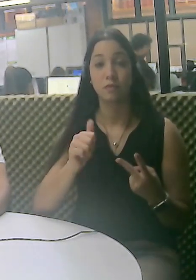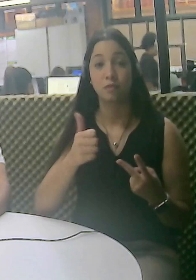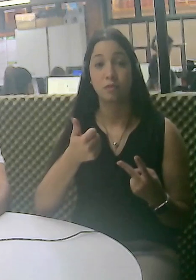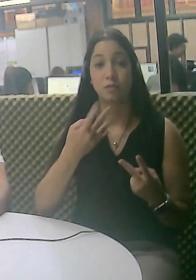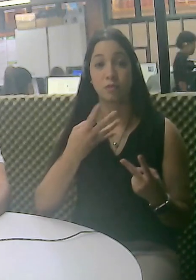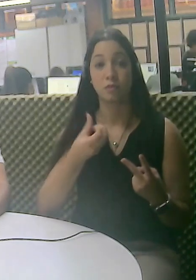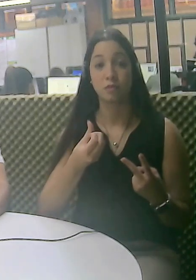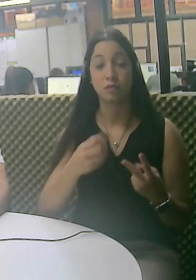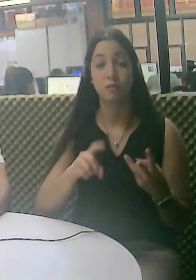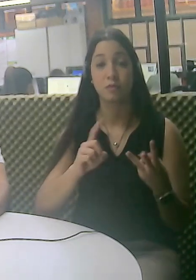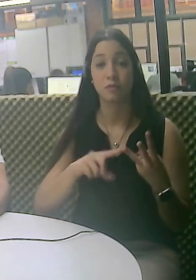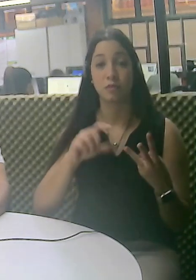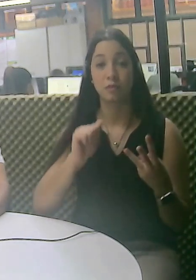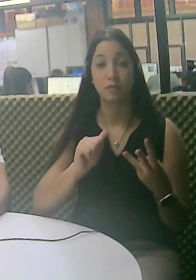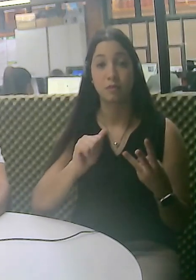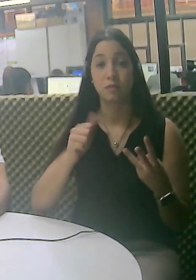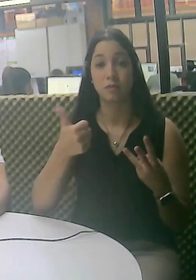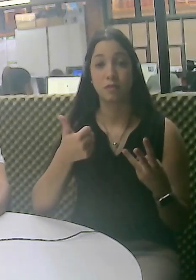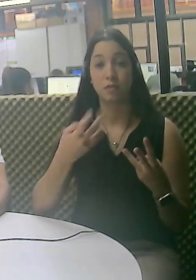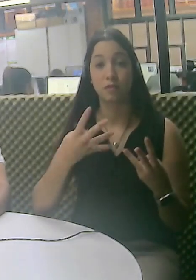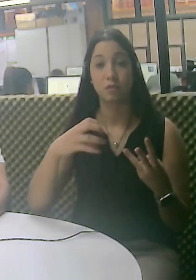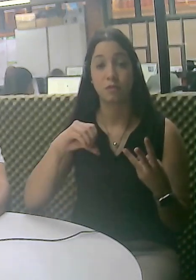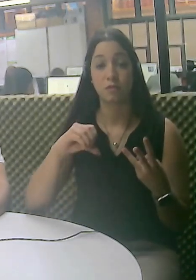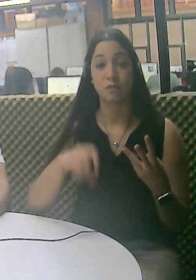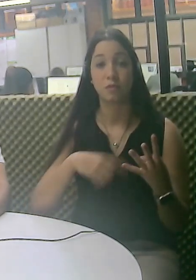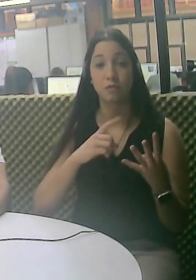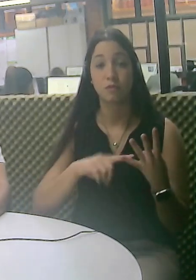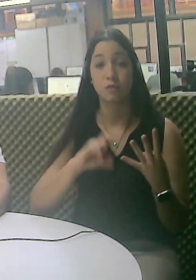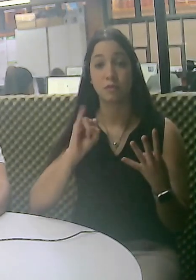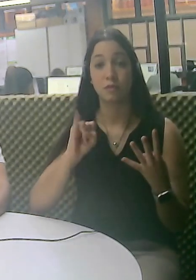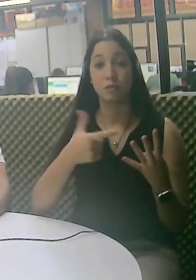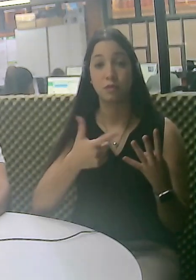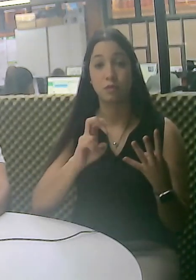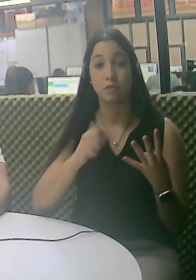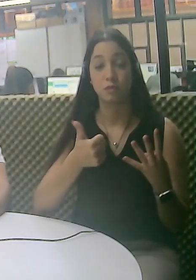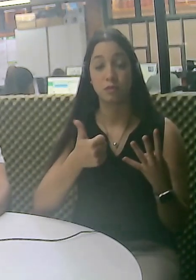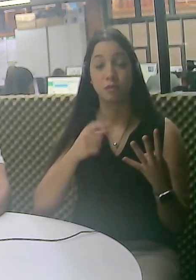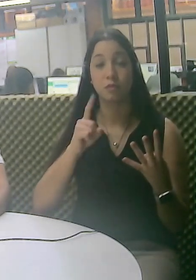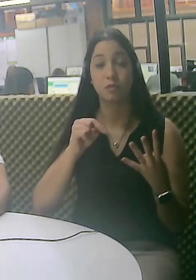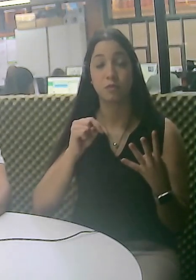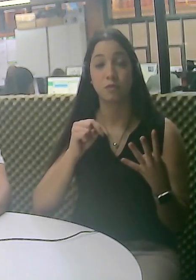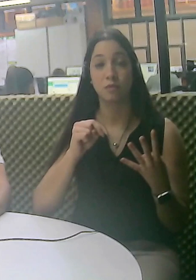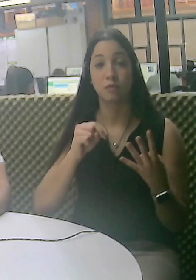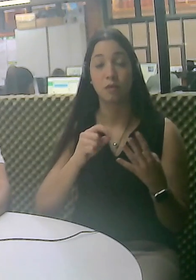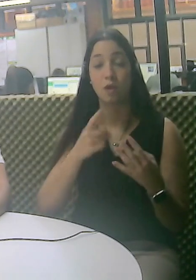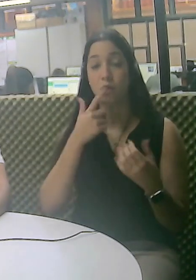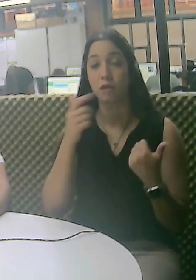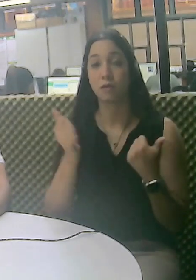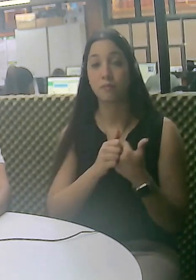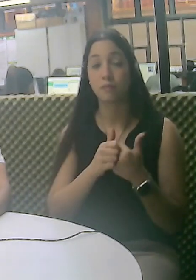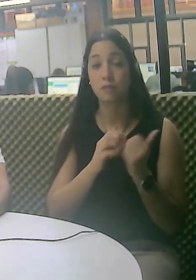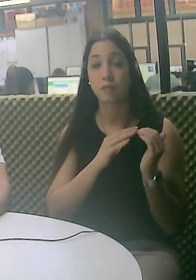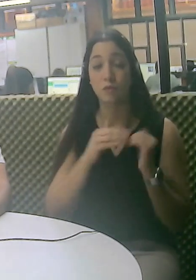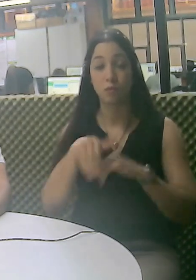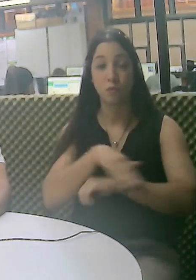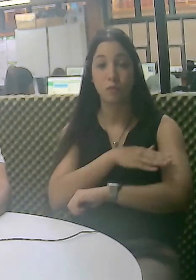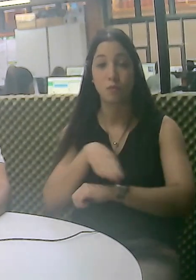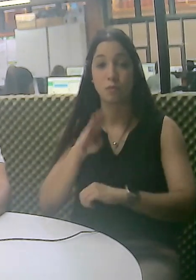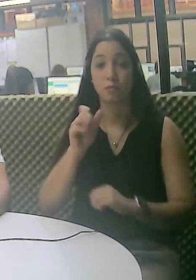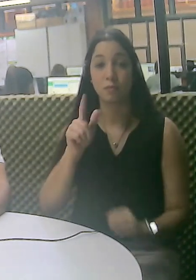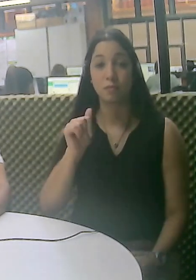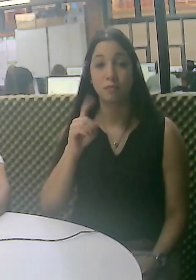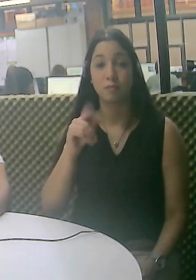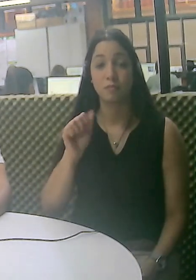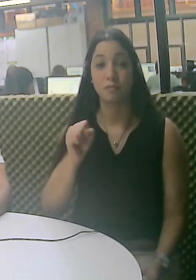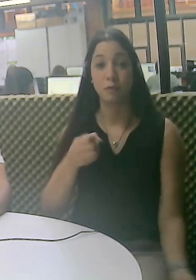A146, A149 e I251, que tem o desembarque próximo à Avenida Balaiadas. Para